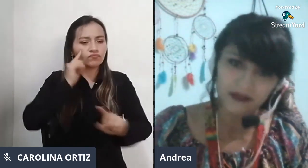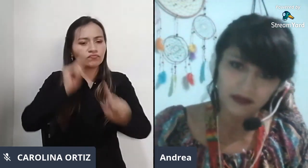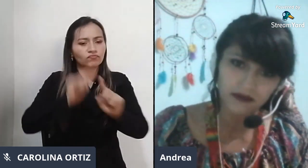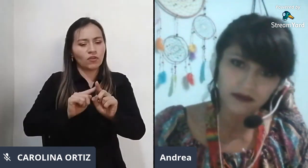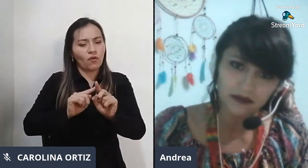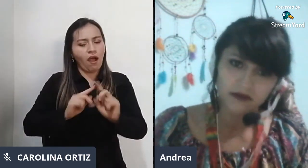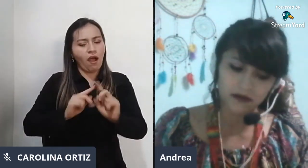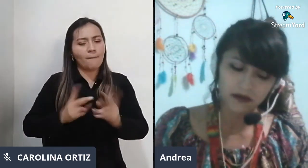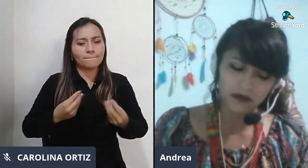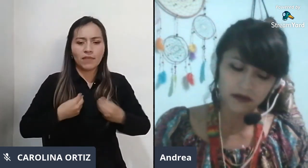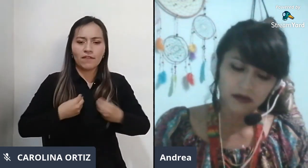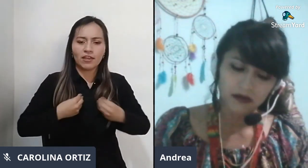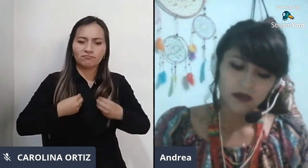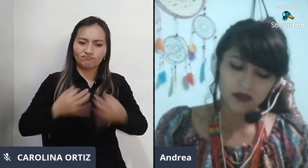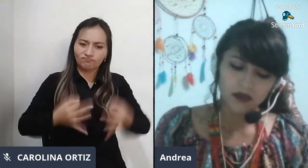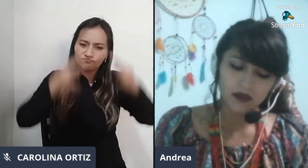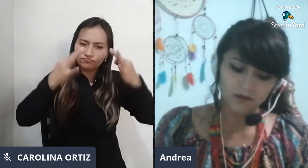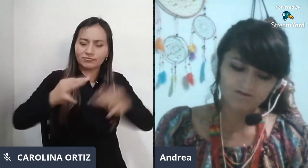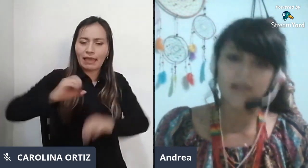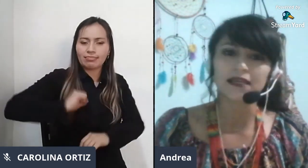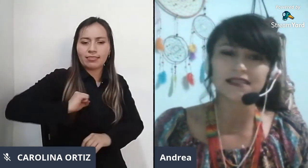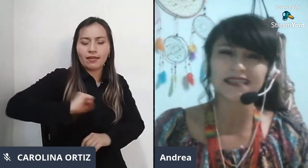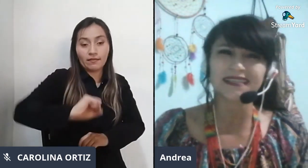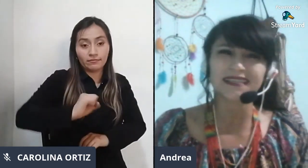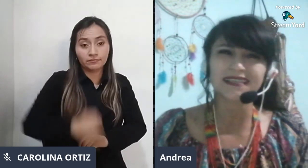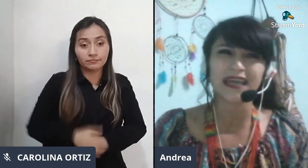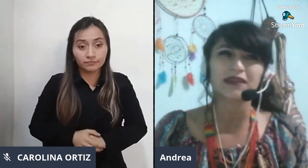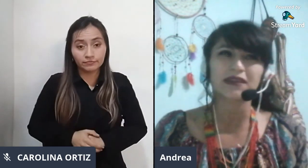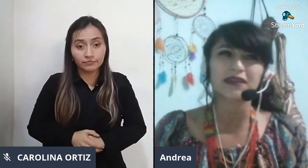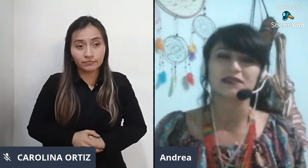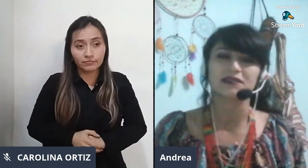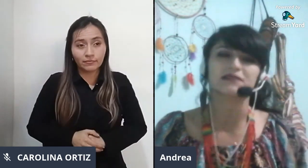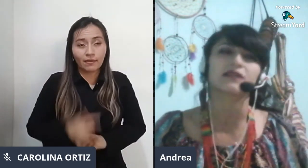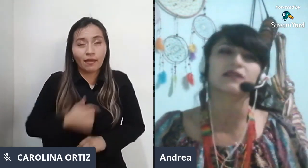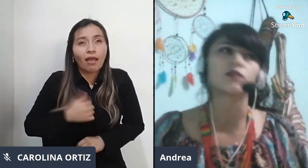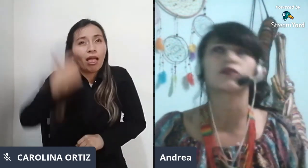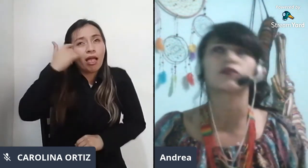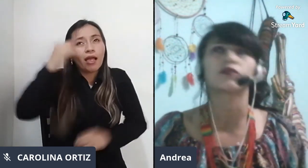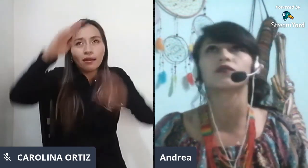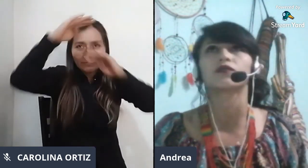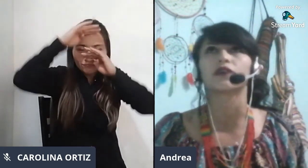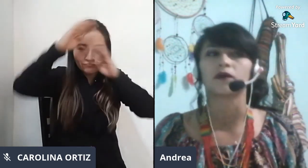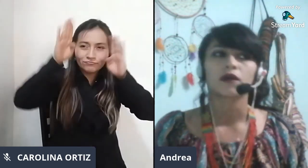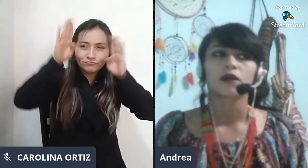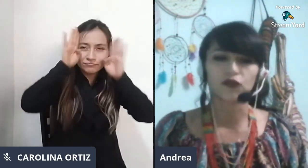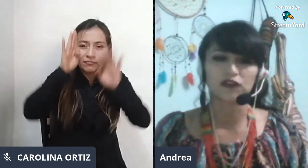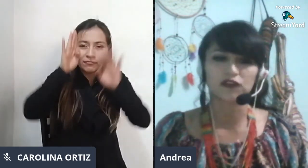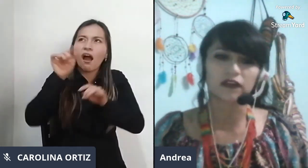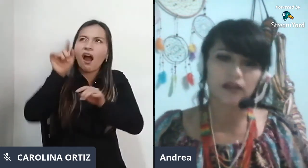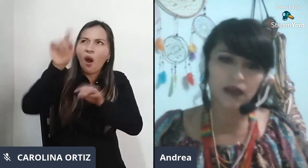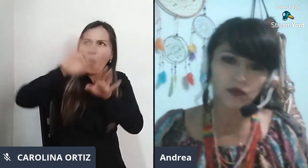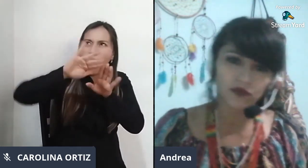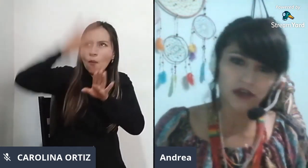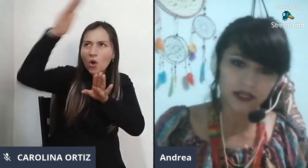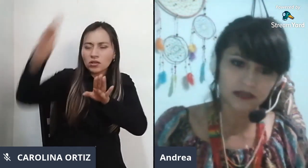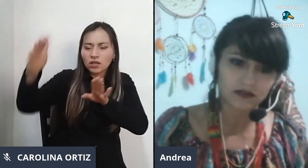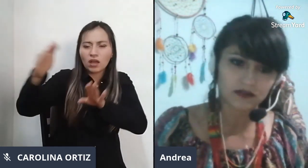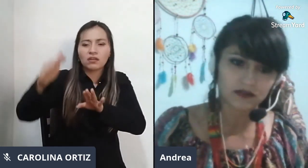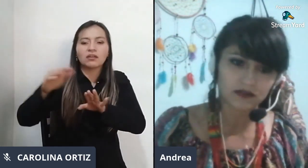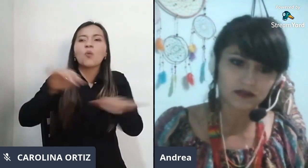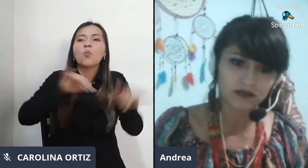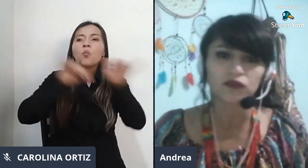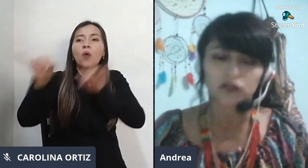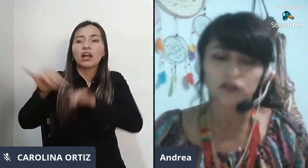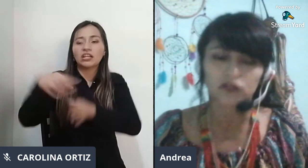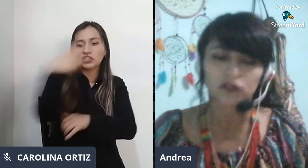¿sí? Salir de ese esquema y de ese estereotipo donde por ser de la montaña entonces somos unos